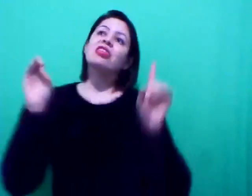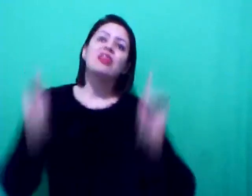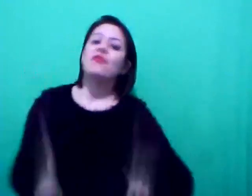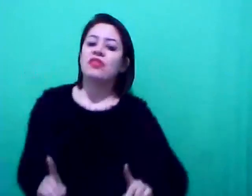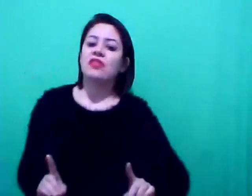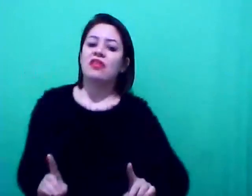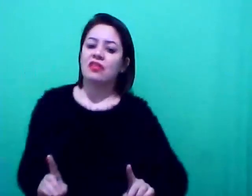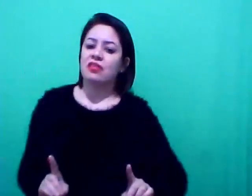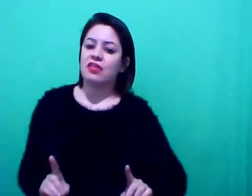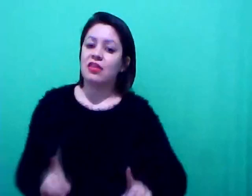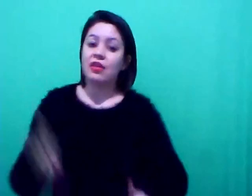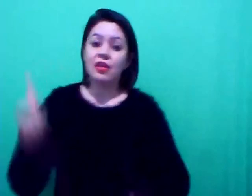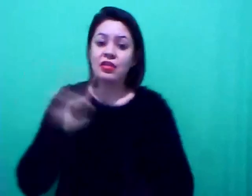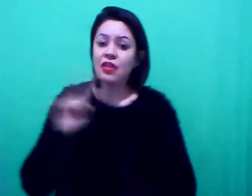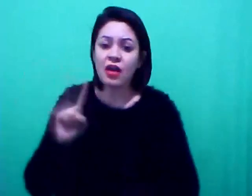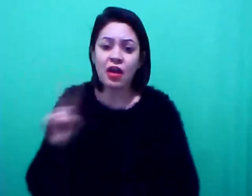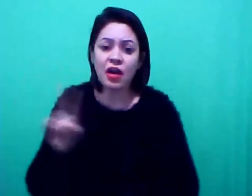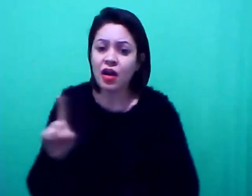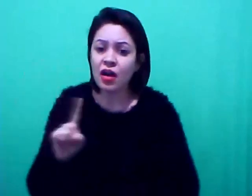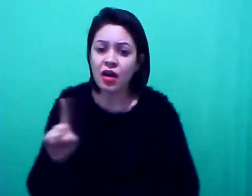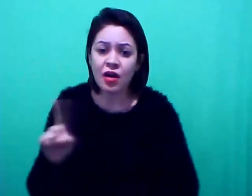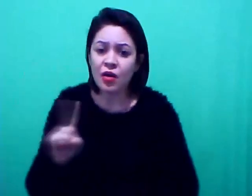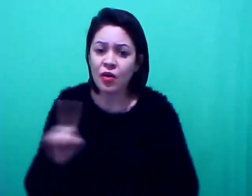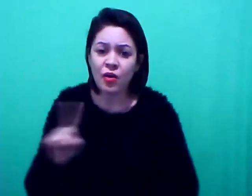do surdo. Não é porque ele é deficiente, não é isso.